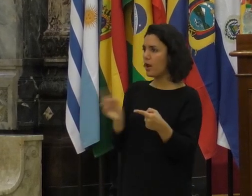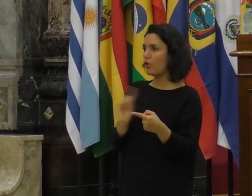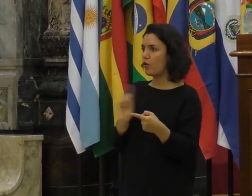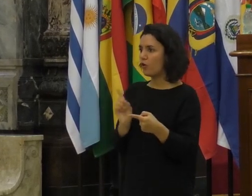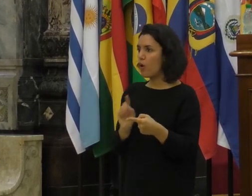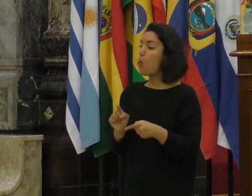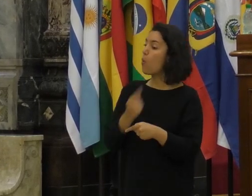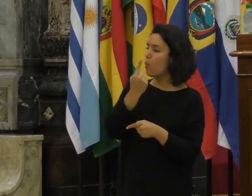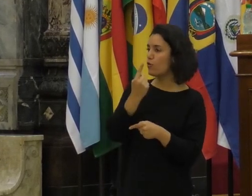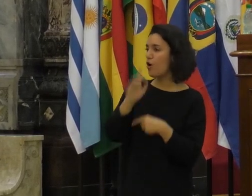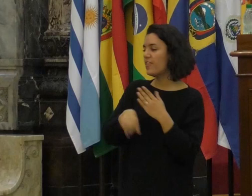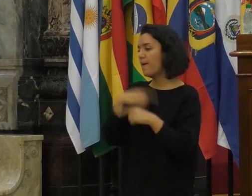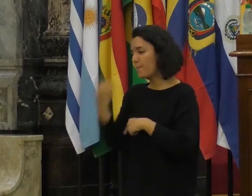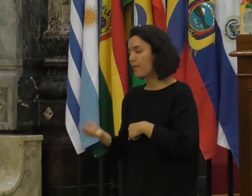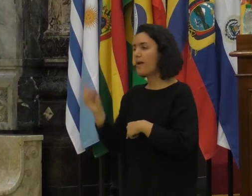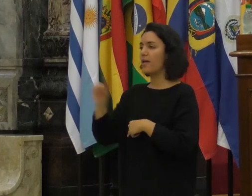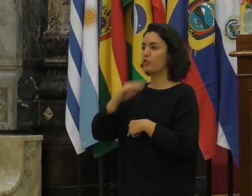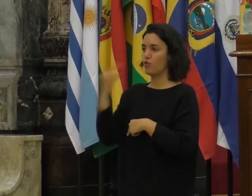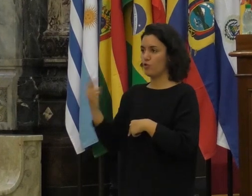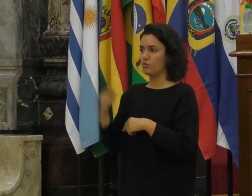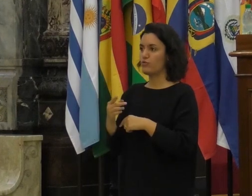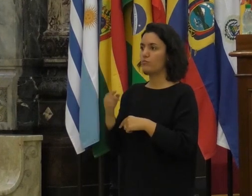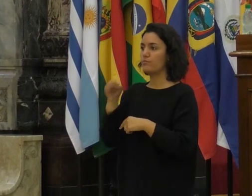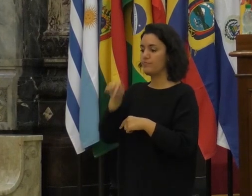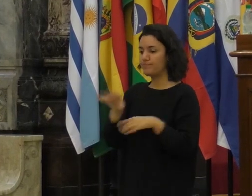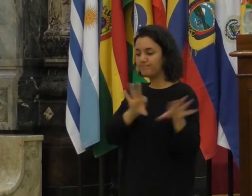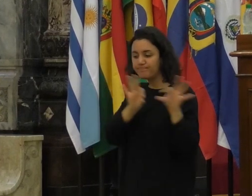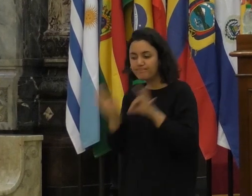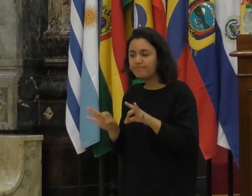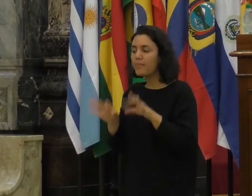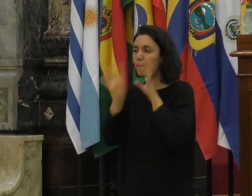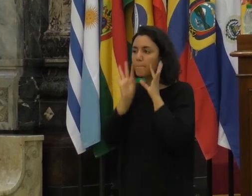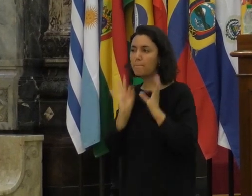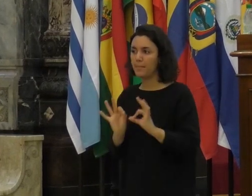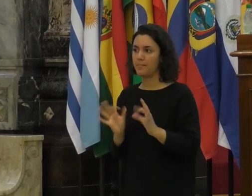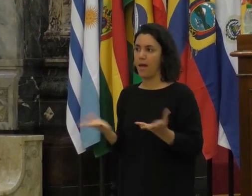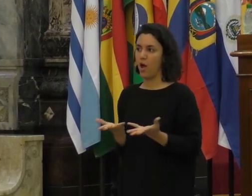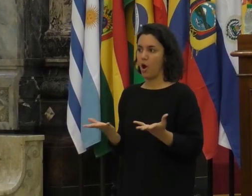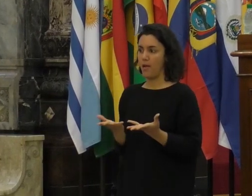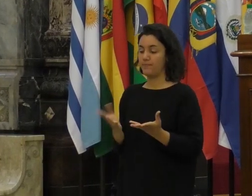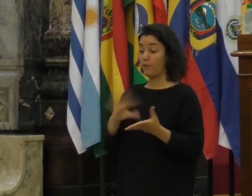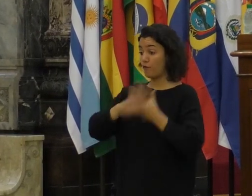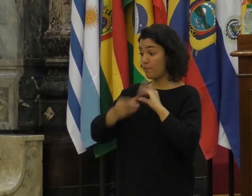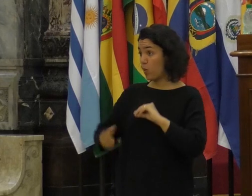aquí estoy citando prácticamente textualmente a Gibbon especialmente. El modo